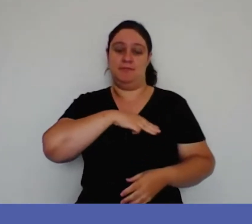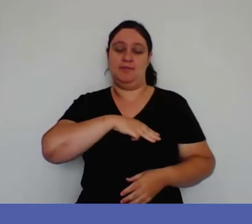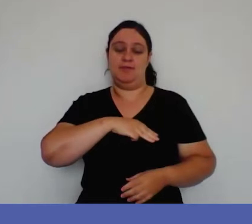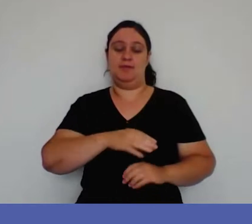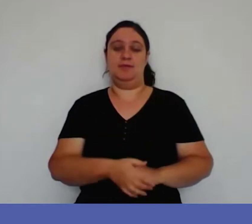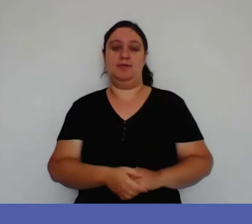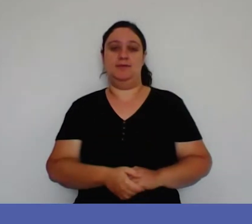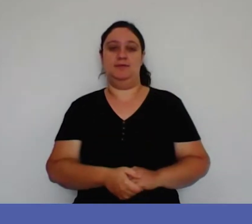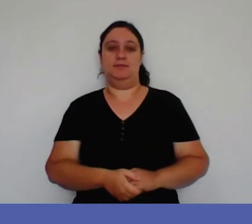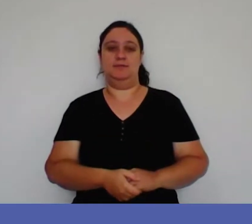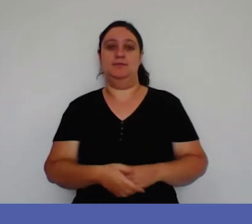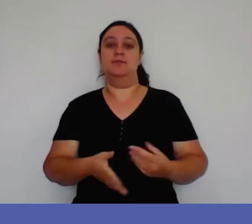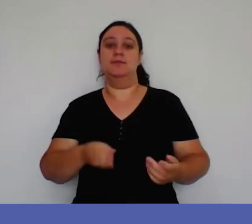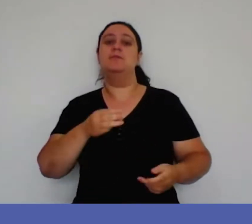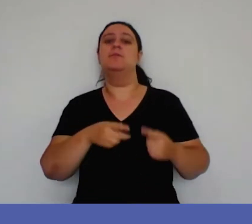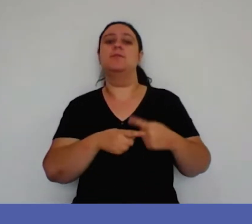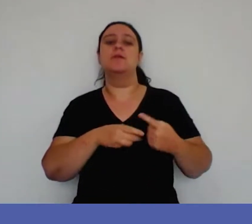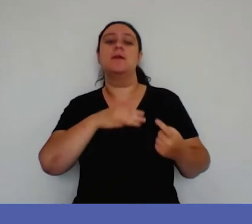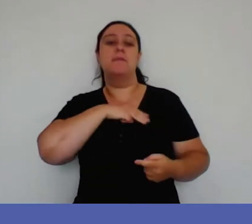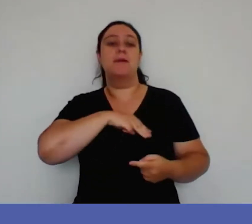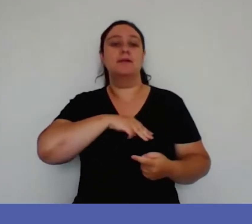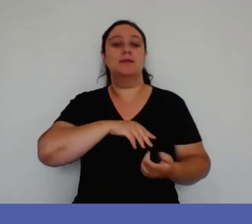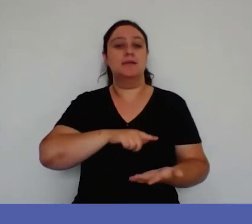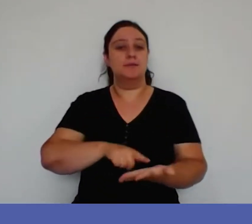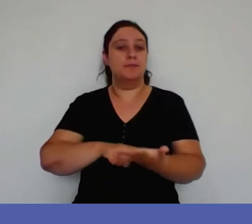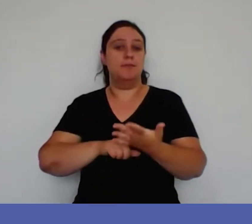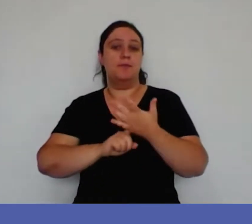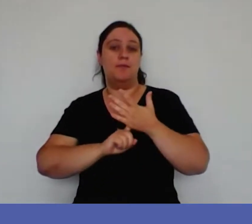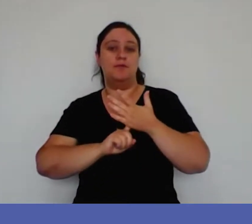nos apresenta um rei